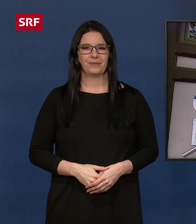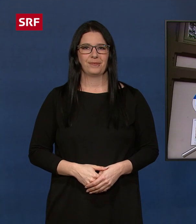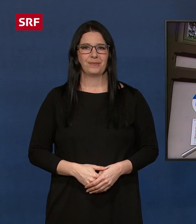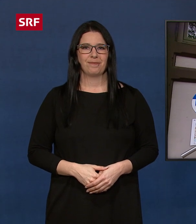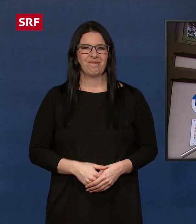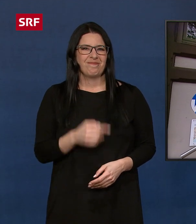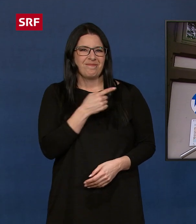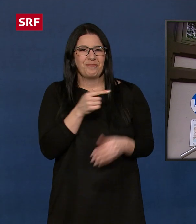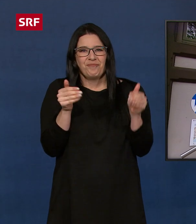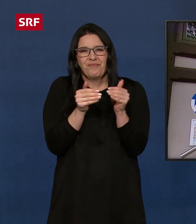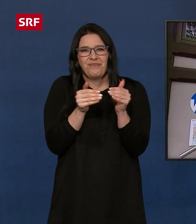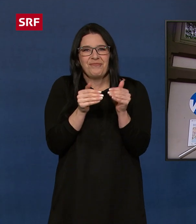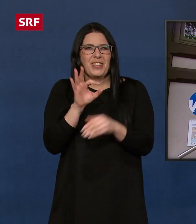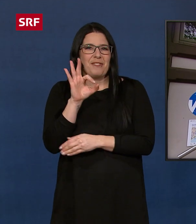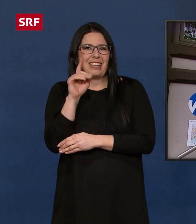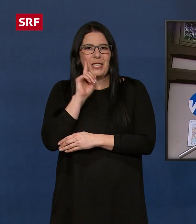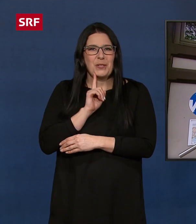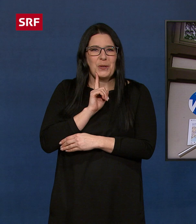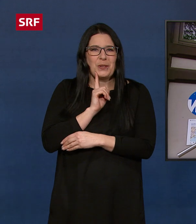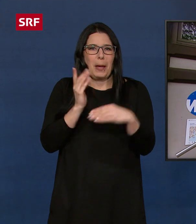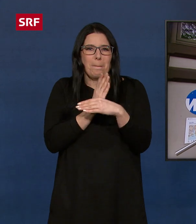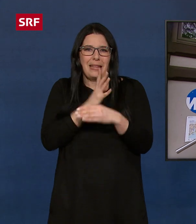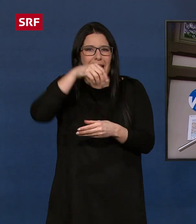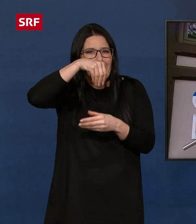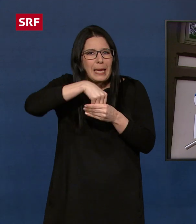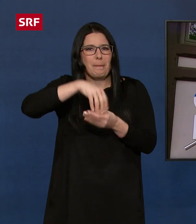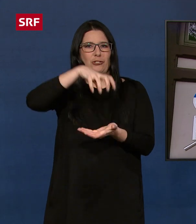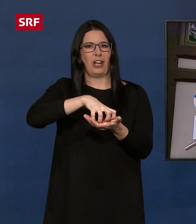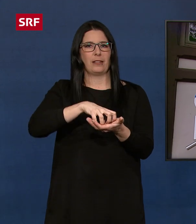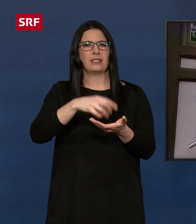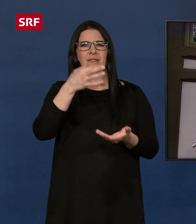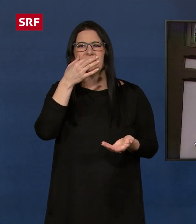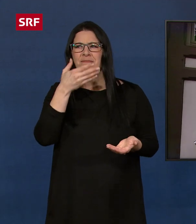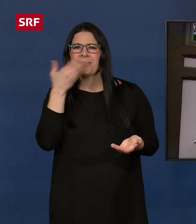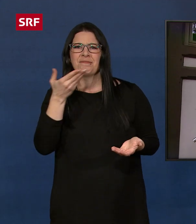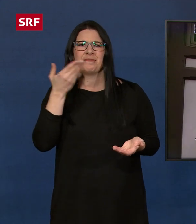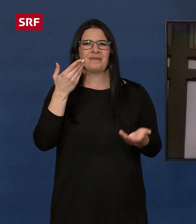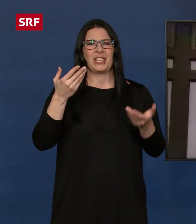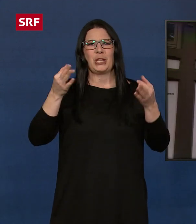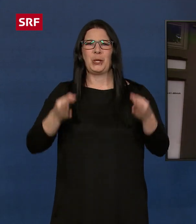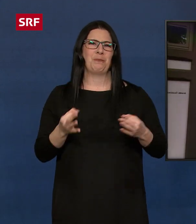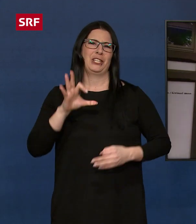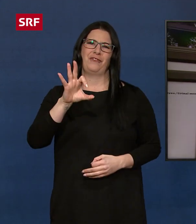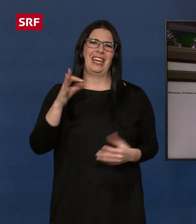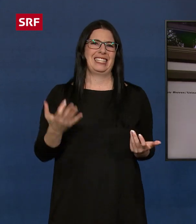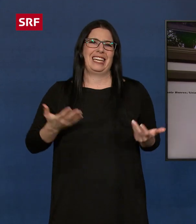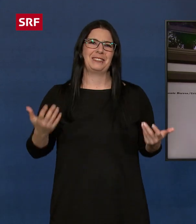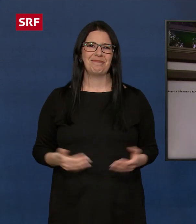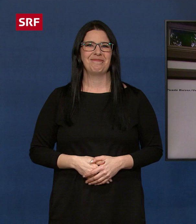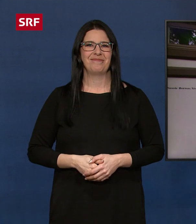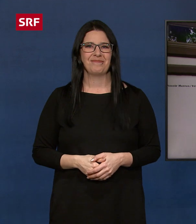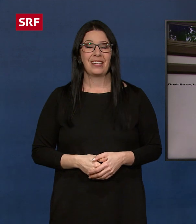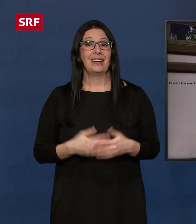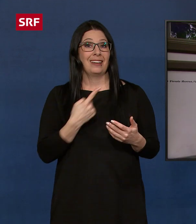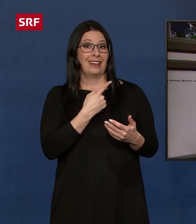Ein kleines herziges WC-Häuschen mitten in der Stadt Zürich. Hier riecht es, wie es in den WC so riecht. Und es